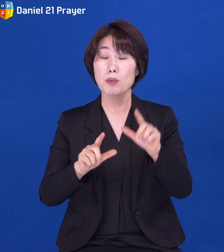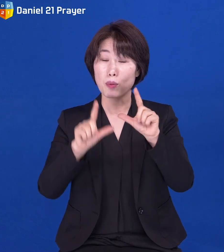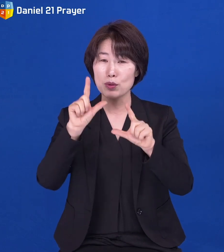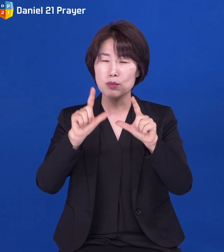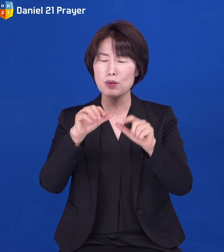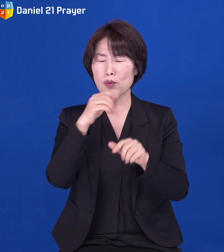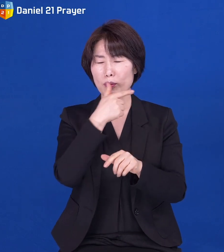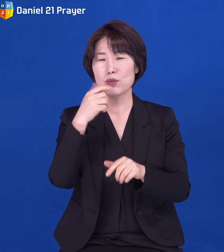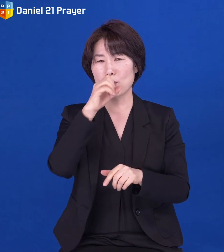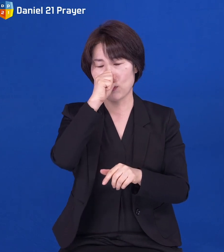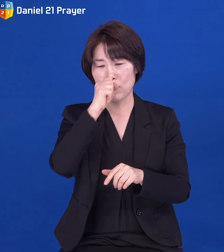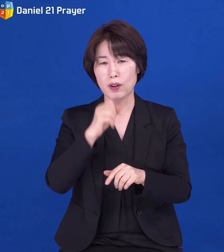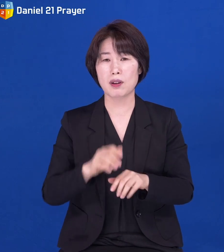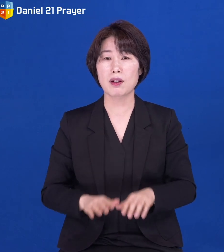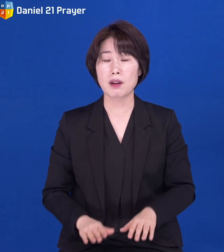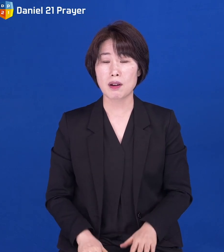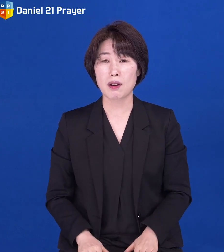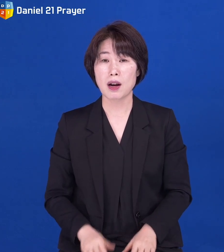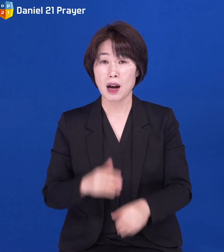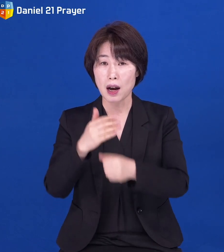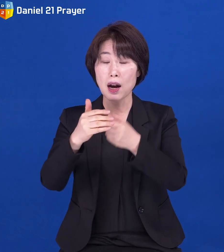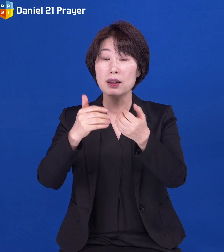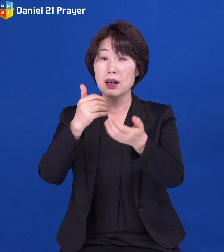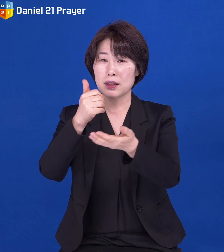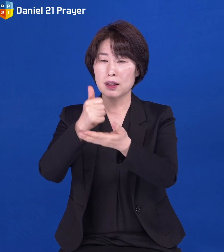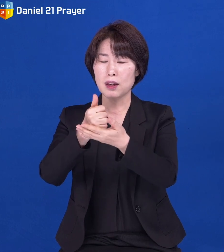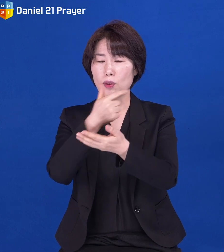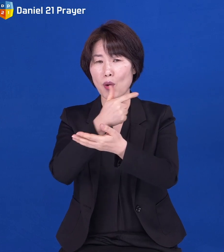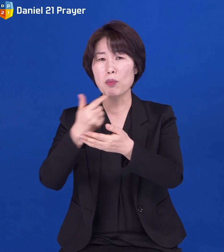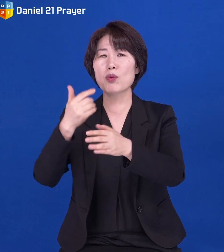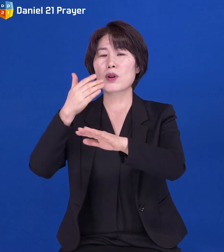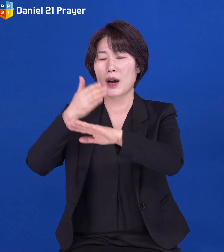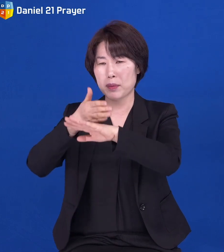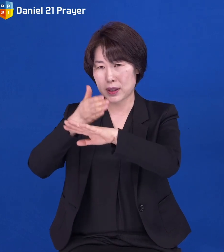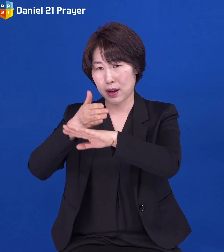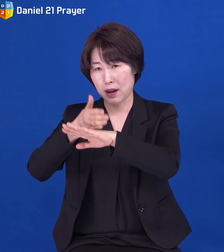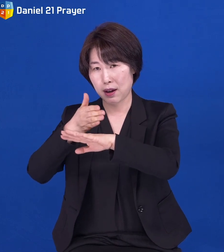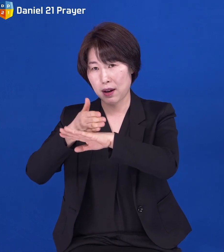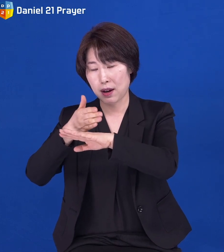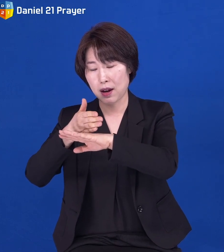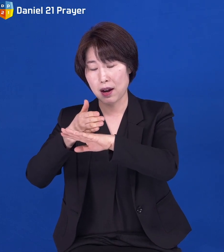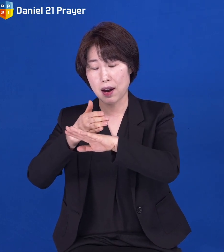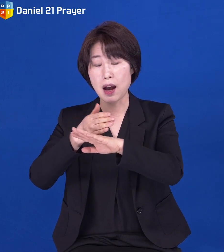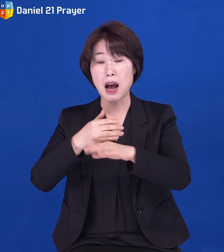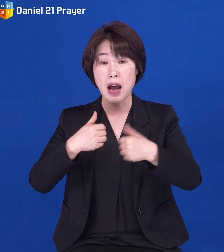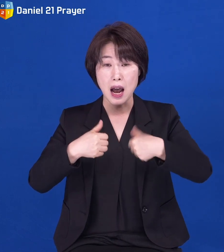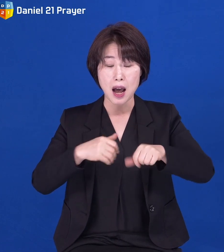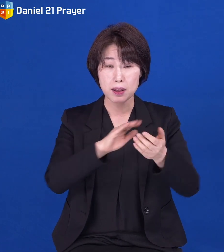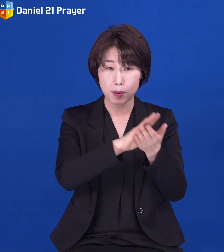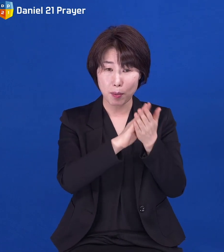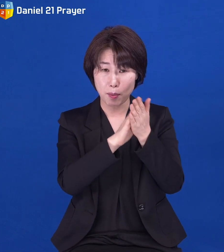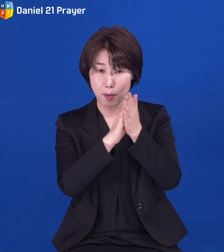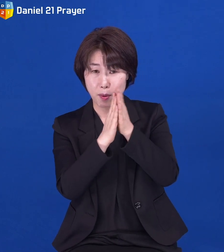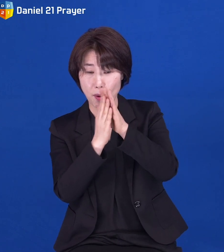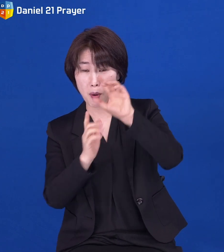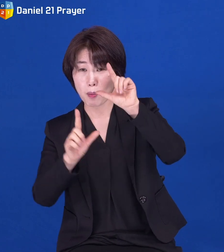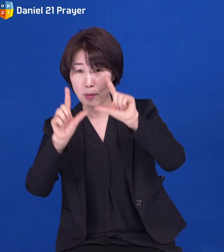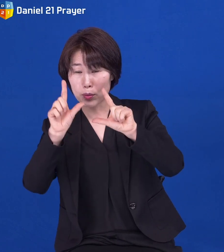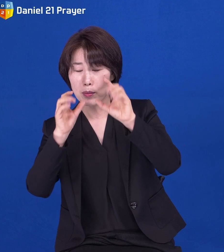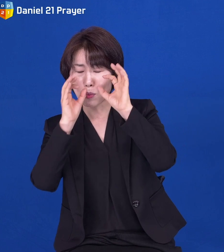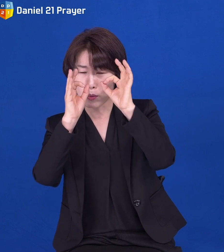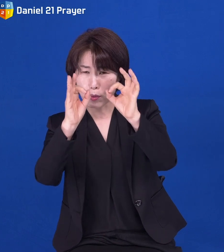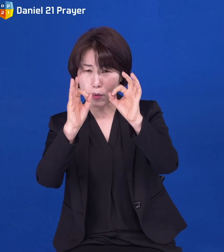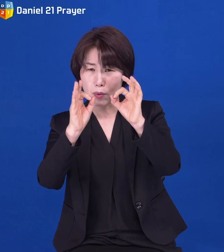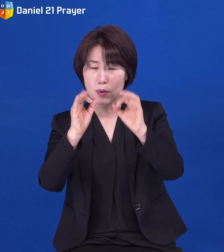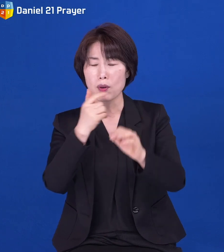하나님이 없었더라면 그런 게 감사하다고 전혀 느끼지 못했을 것 같아요. 만약에 그런 모습이 없었다면은